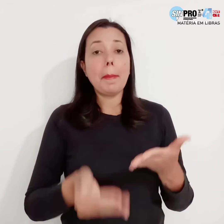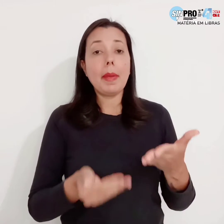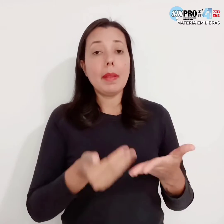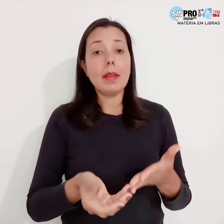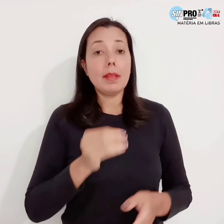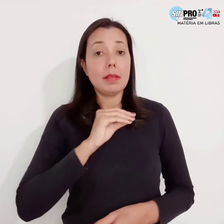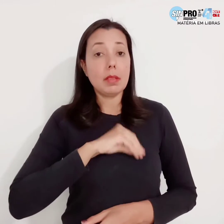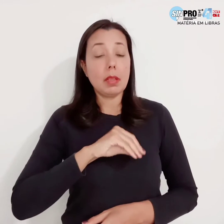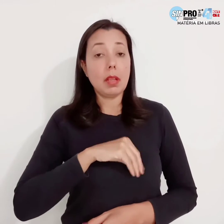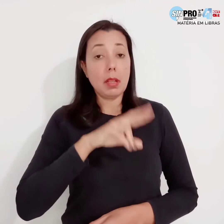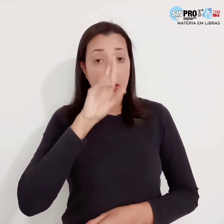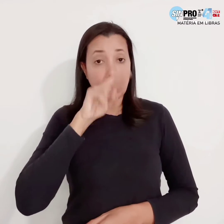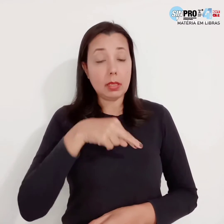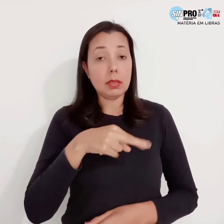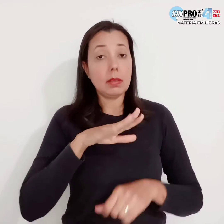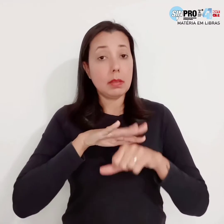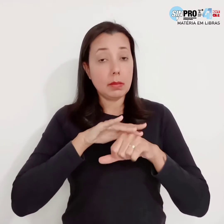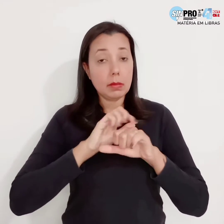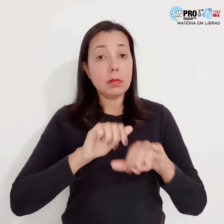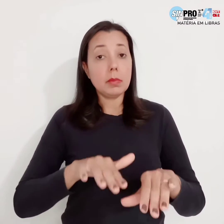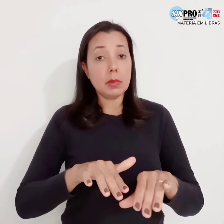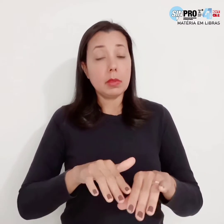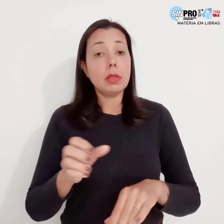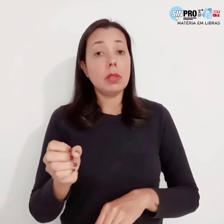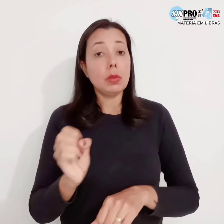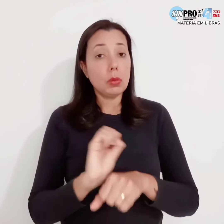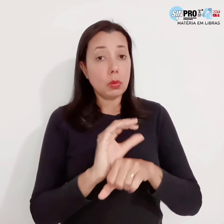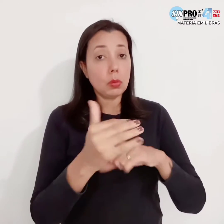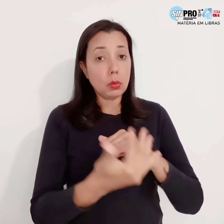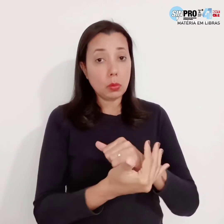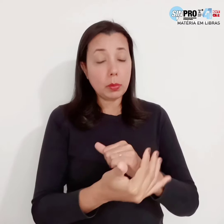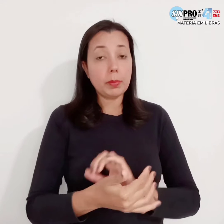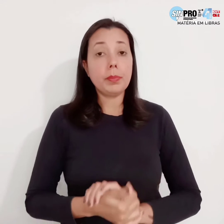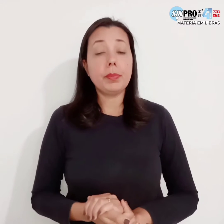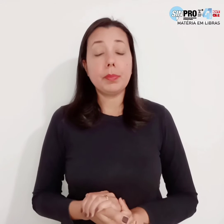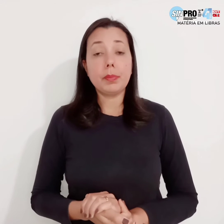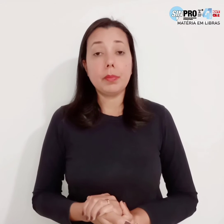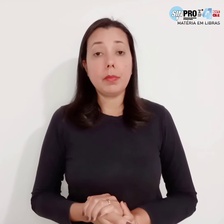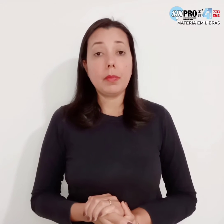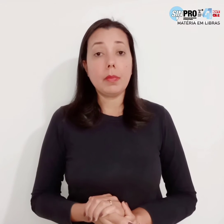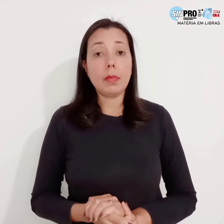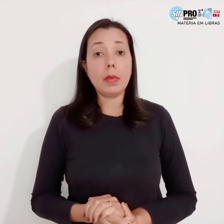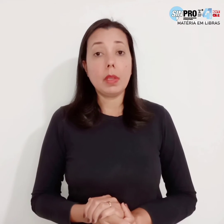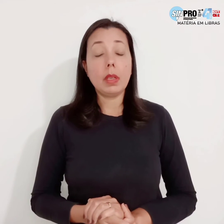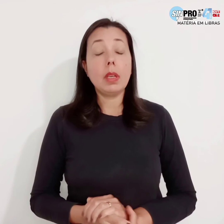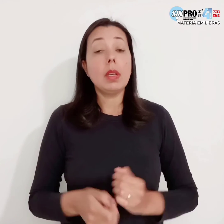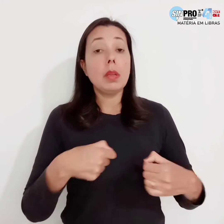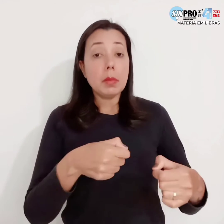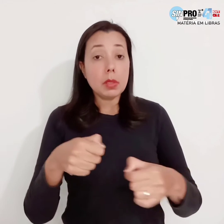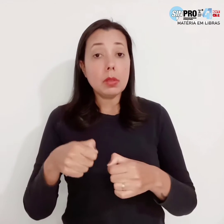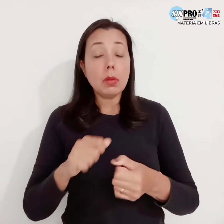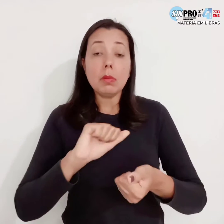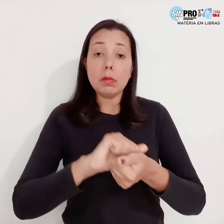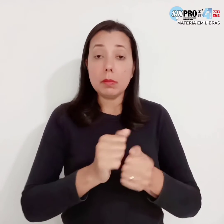em razão da pandemia do novo coronavírus e precisou se adaptar.